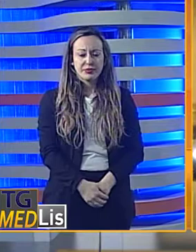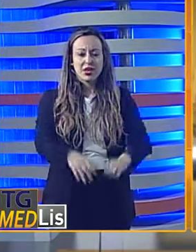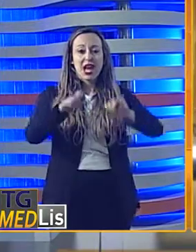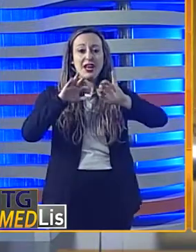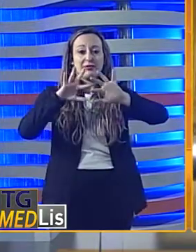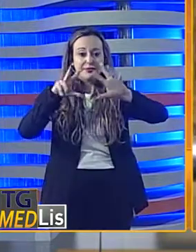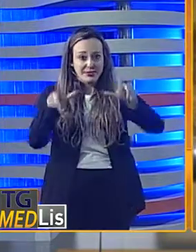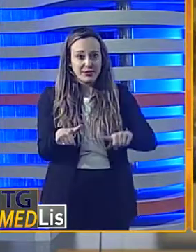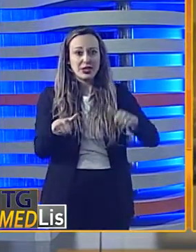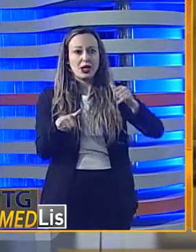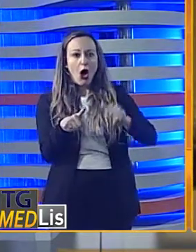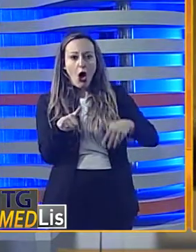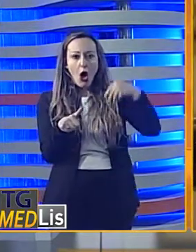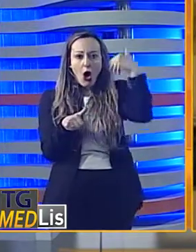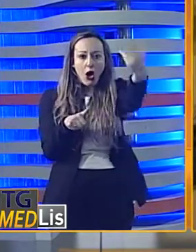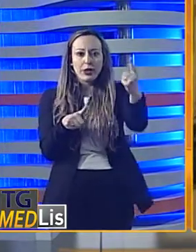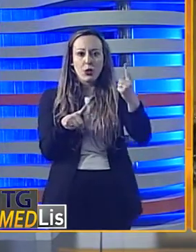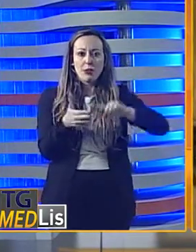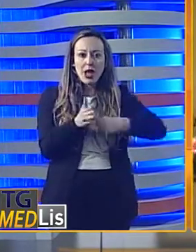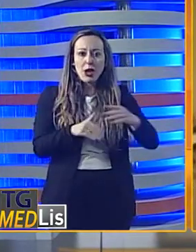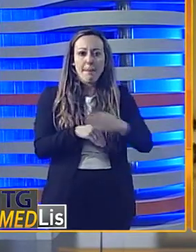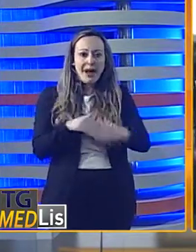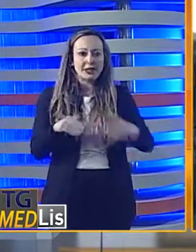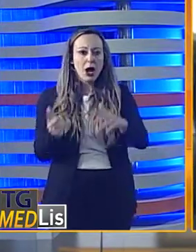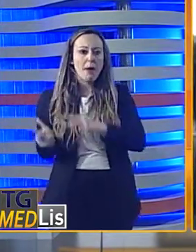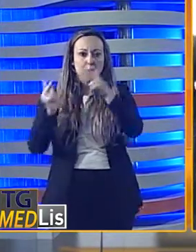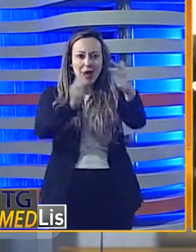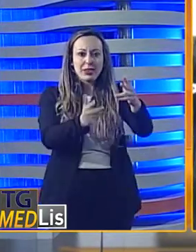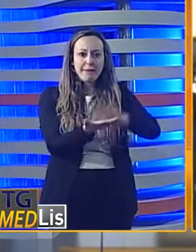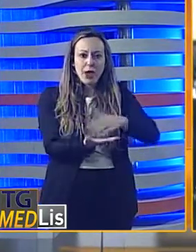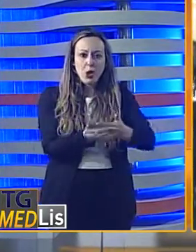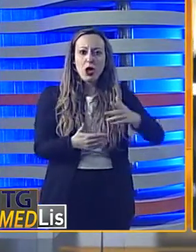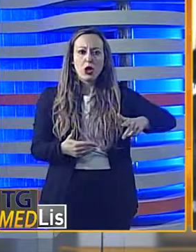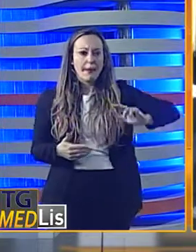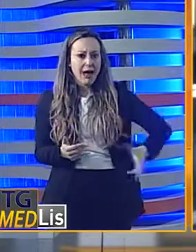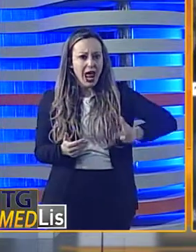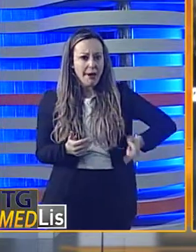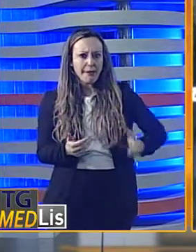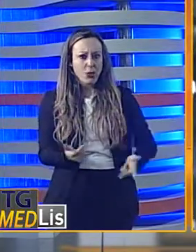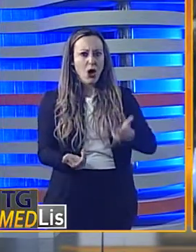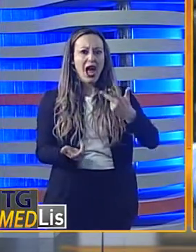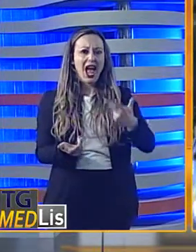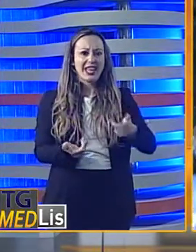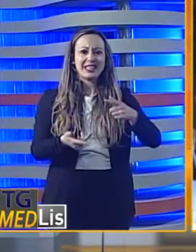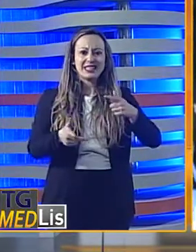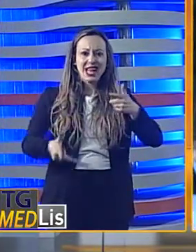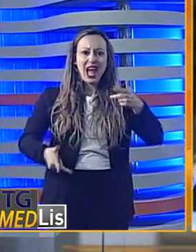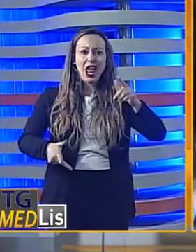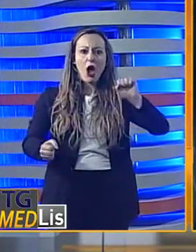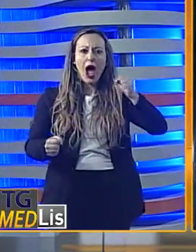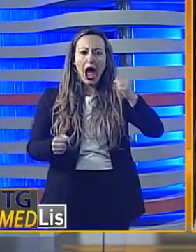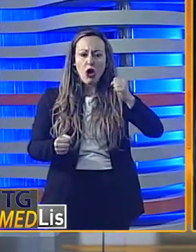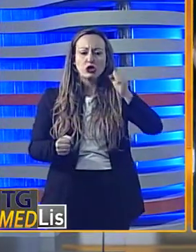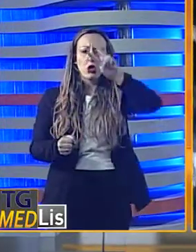La rapina da oltre 1,5 milioni di euro ad un portavalori a Palermo, messa a segno ad agosto